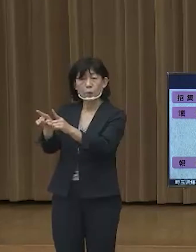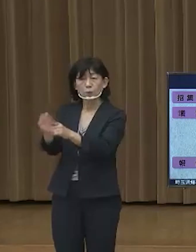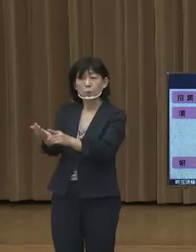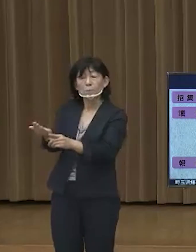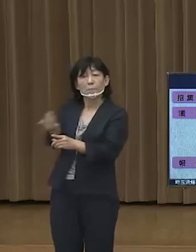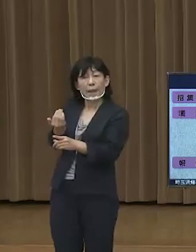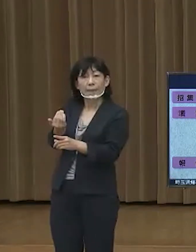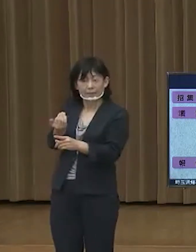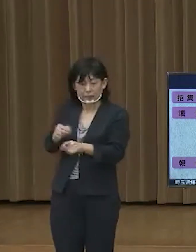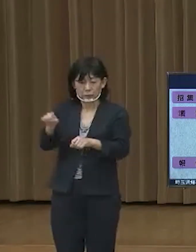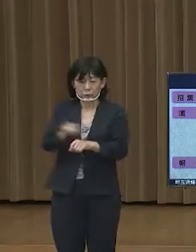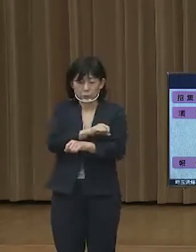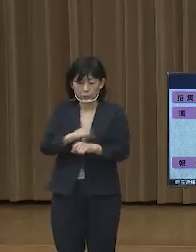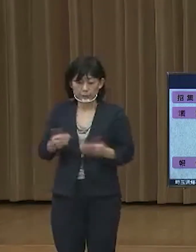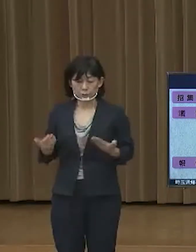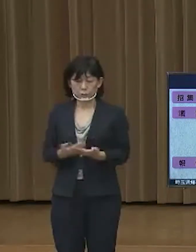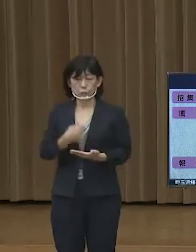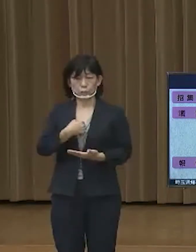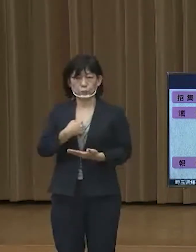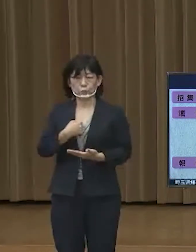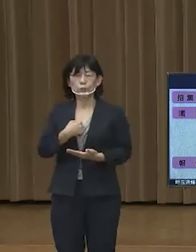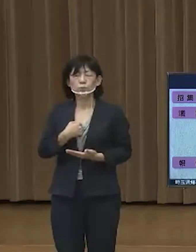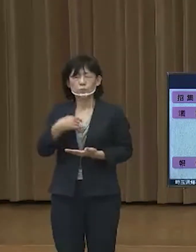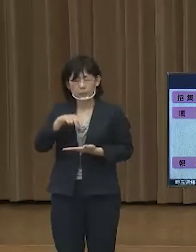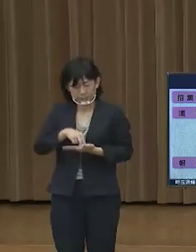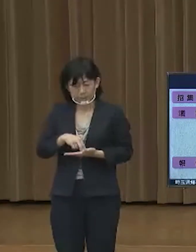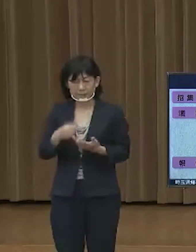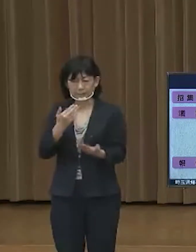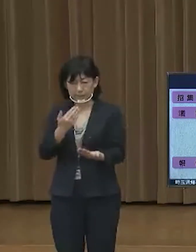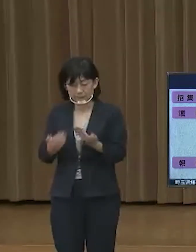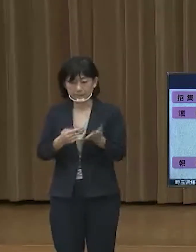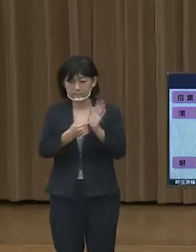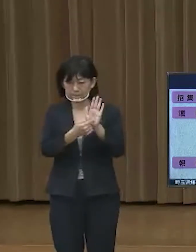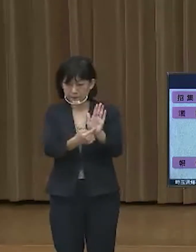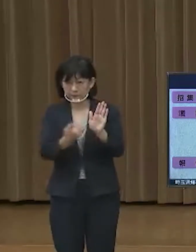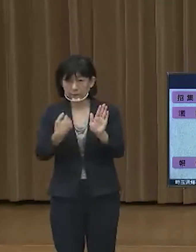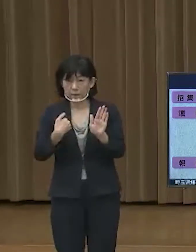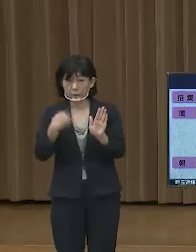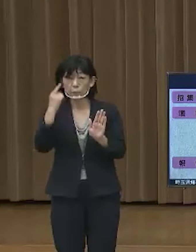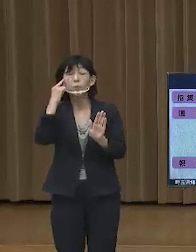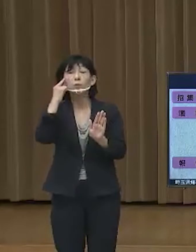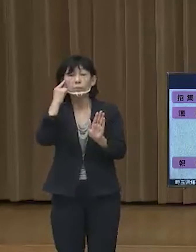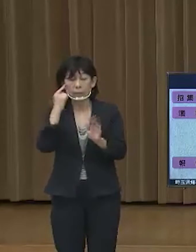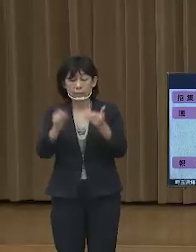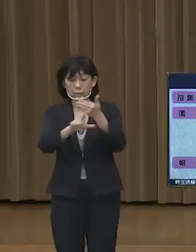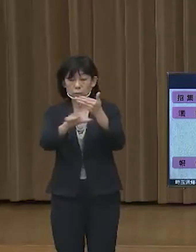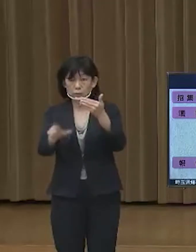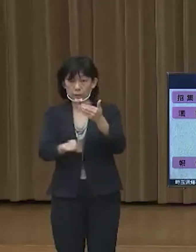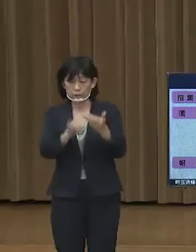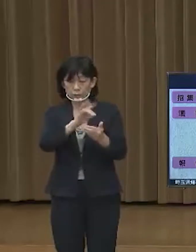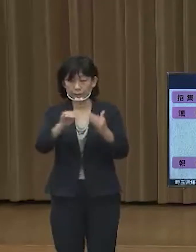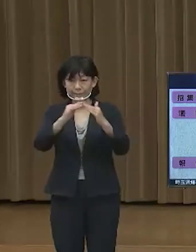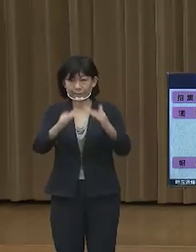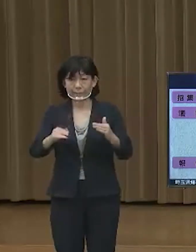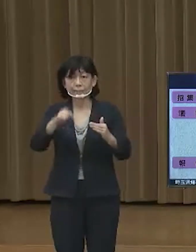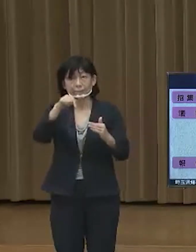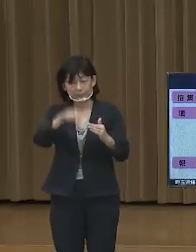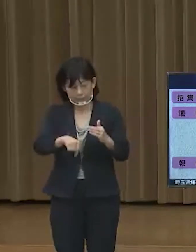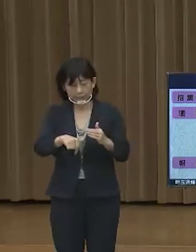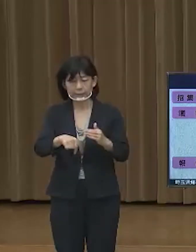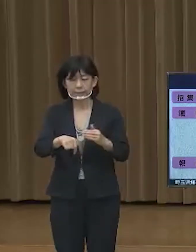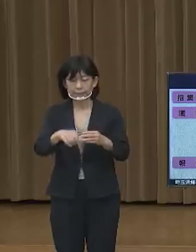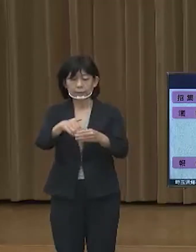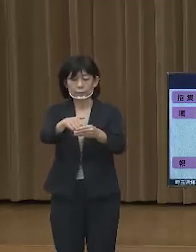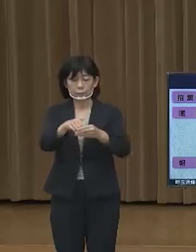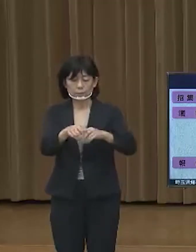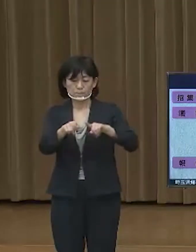ければいけない、このように考えたので、今回の9月定例会にはぜひこの議案を通させ